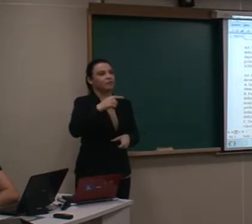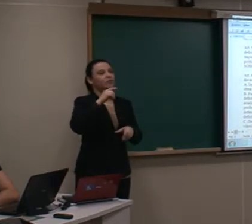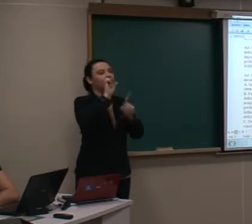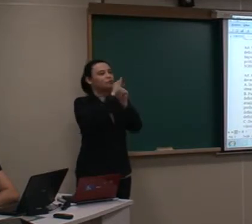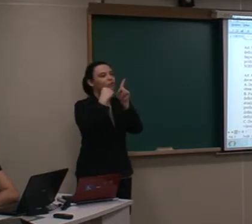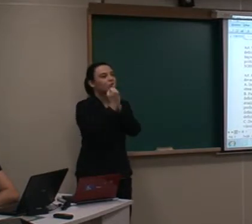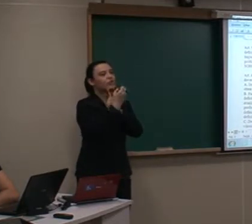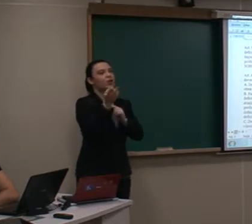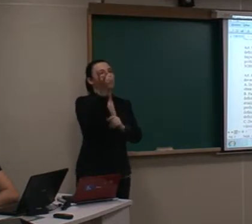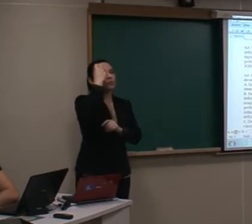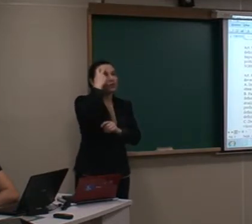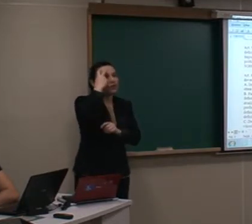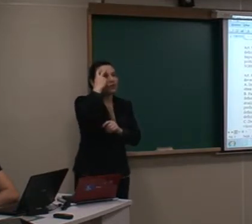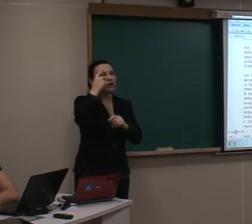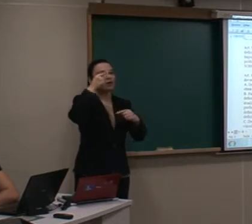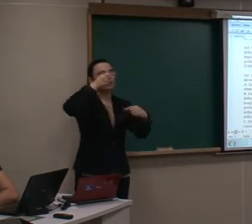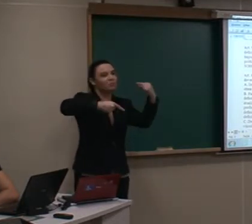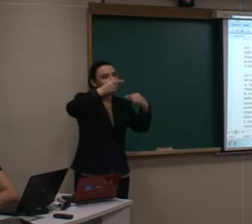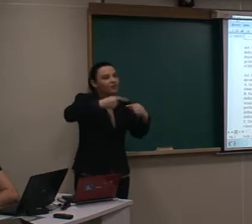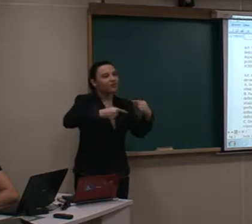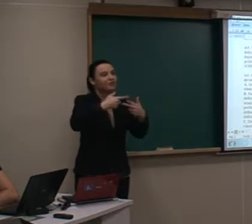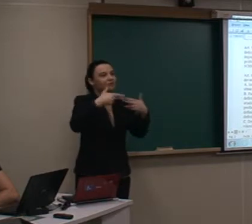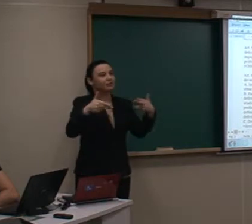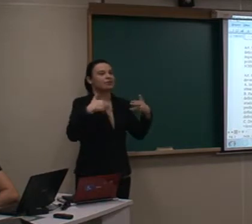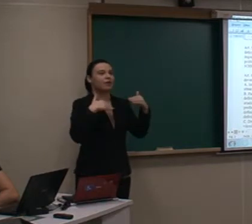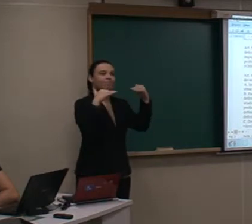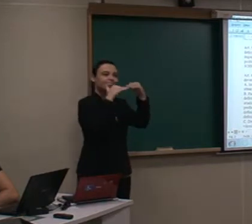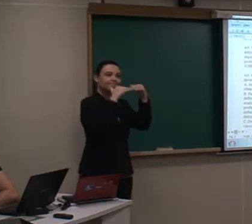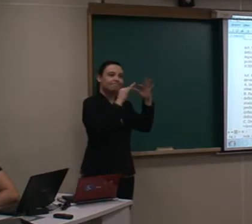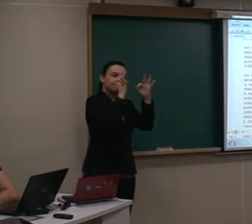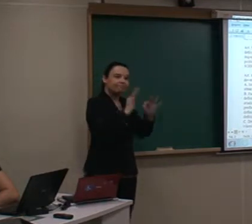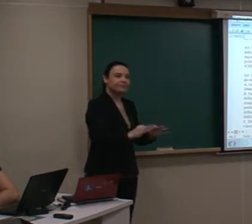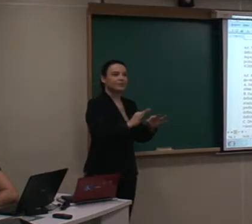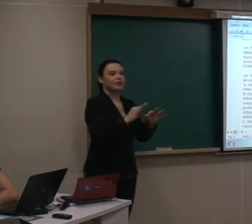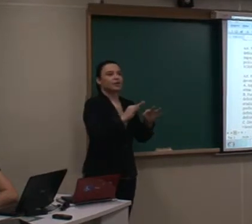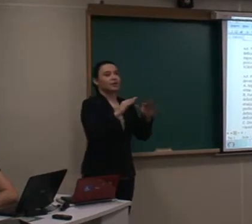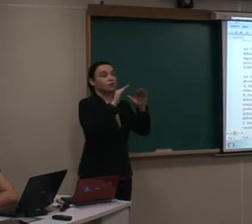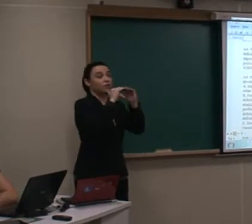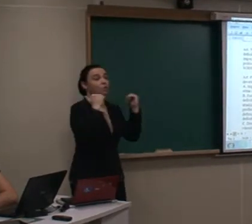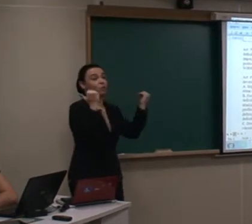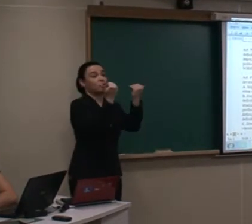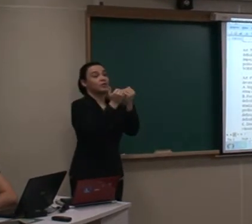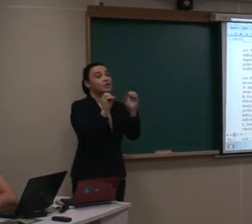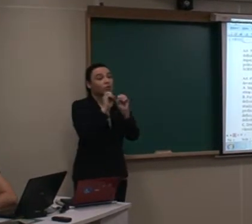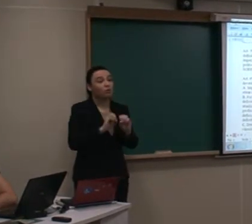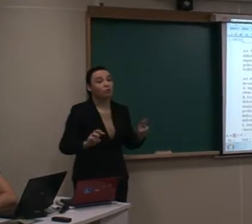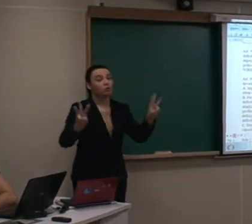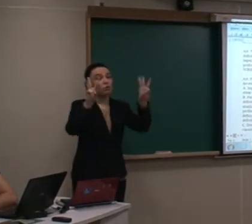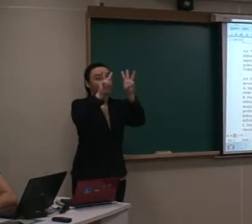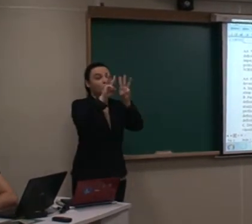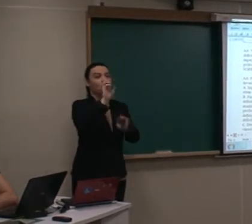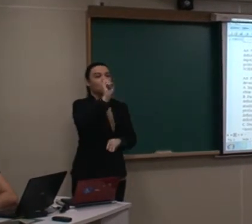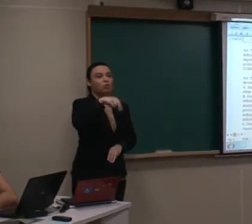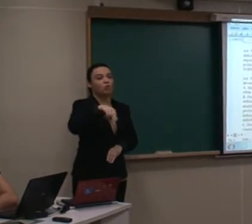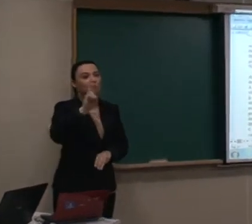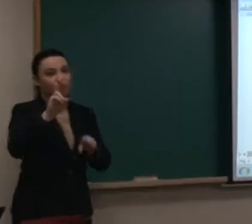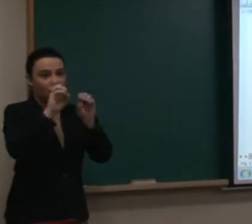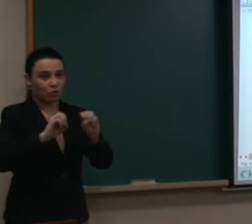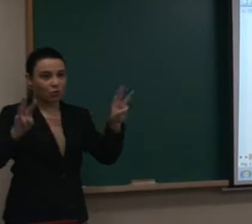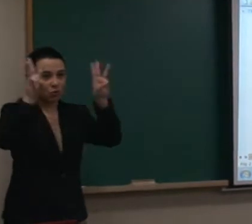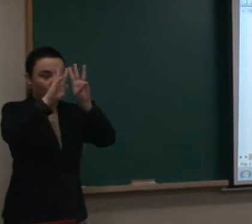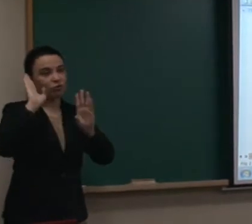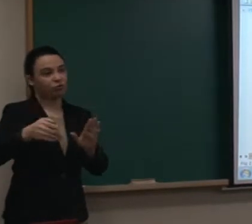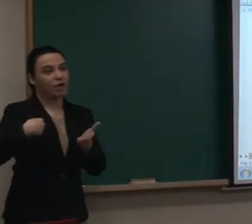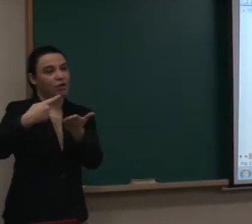socioeconômico, cultural e político, de acordo com o que determina a Convenção da ONU sobre os Direitos das Pessoas com Deficiência.